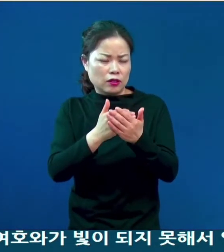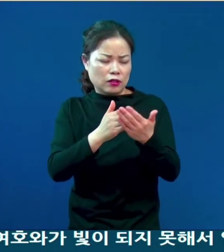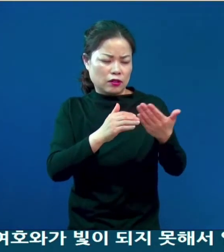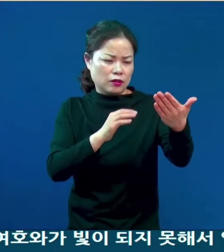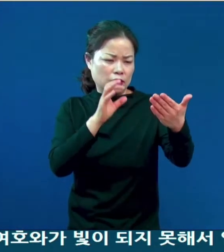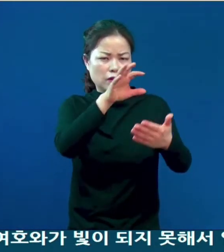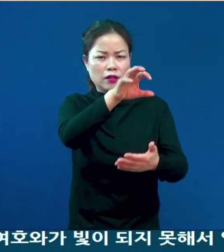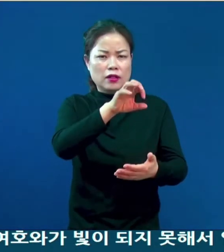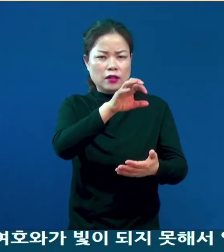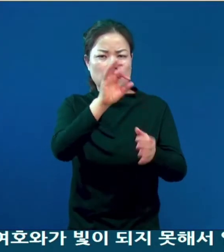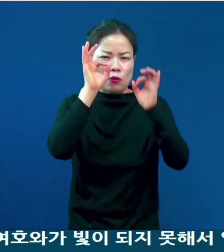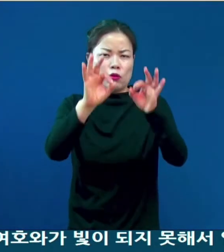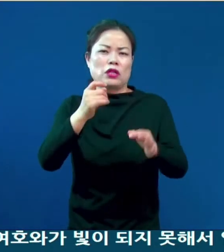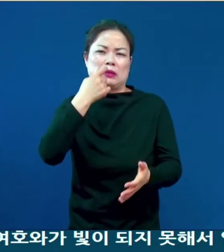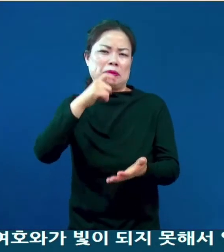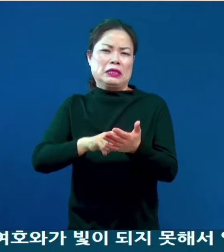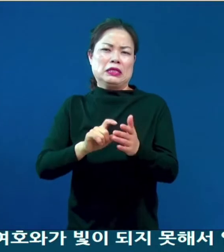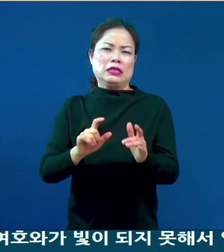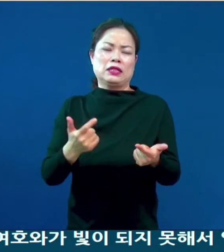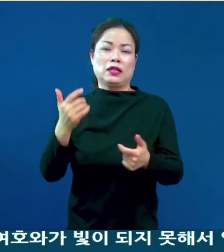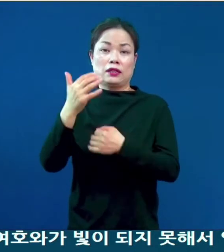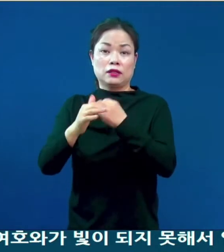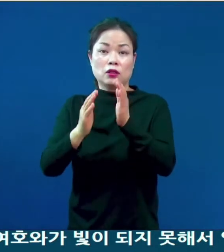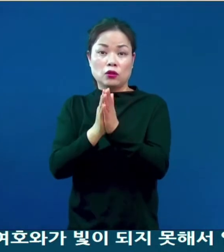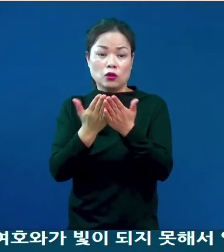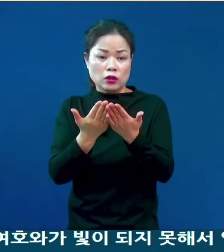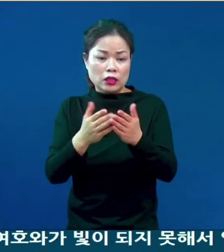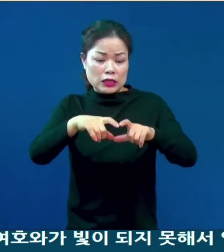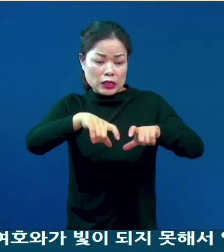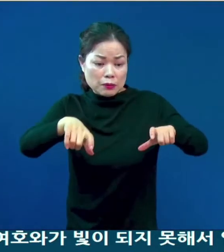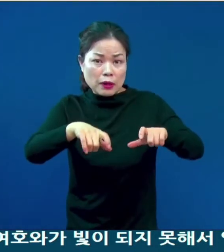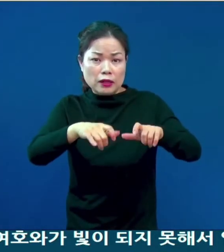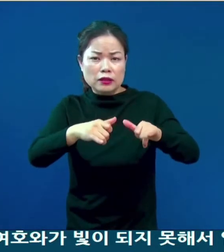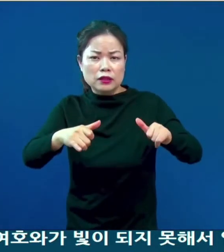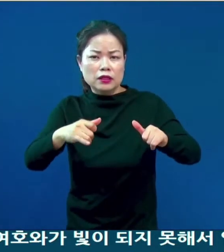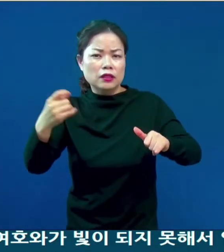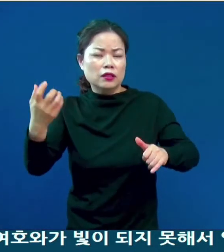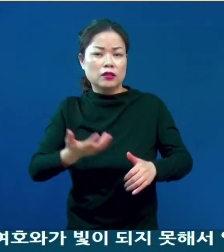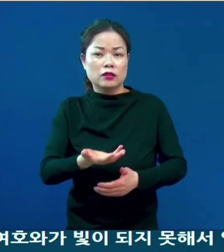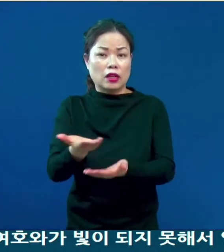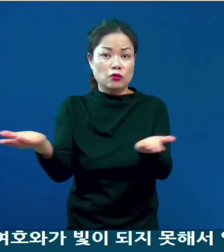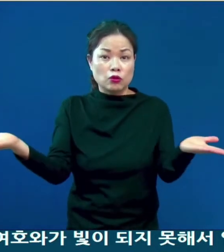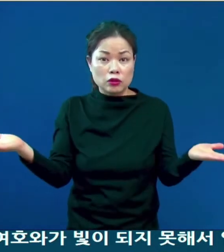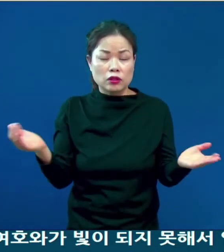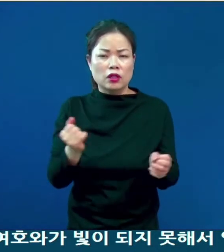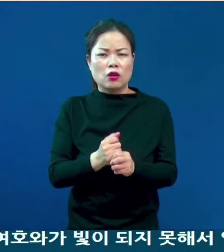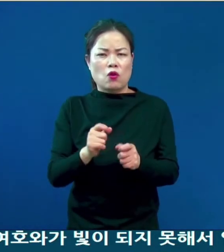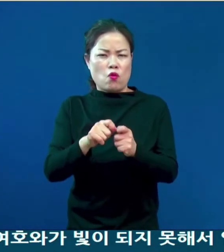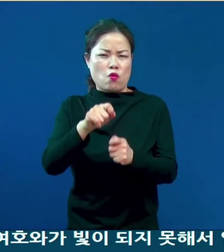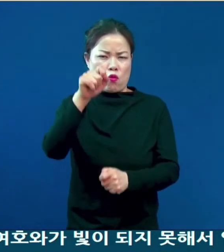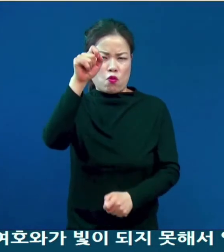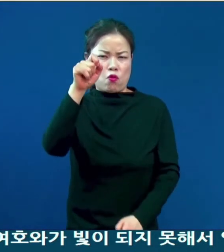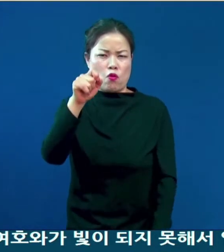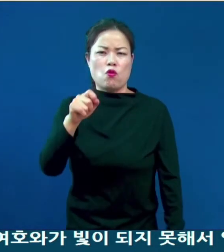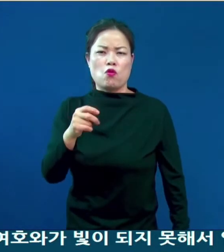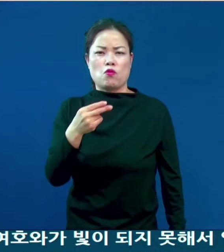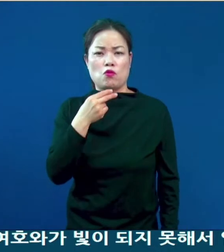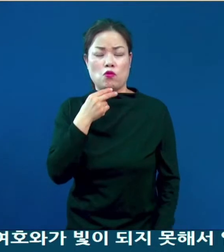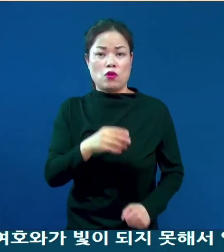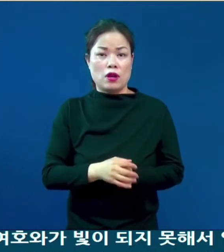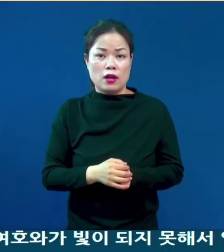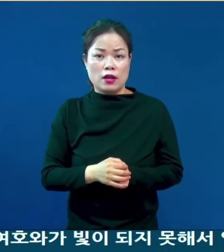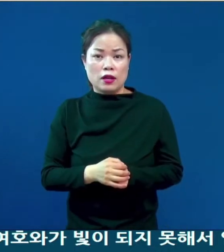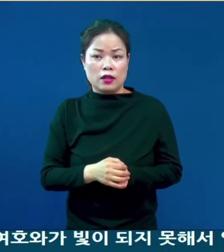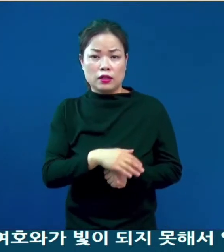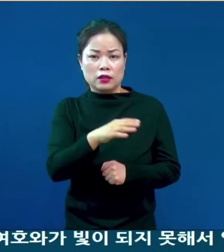수가 없었습니다. 여러분, 이 하나님 말씀 성경책이 일반인들에게 들려진 지가 그렇게 오래되지 않았습니다. 우리는 이렇게